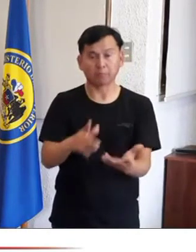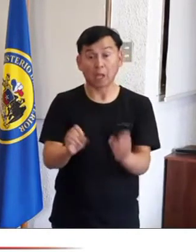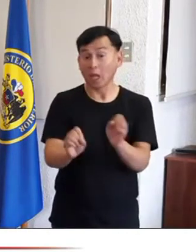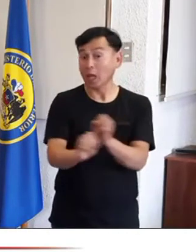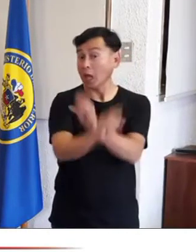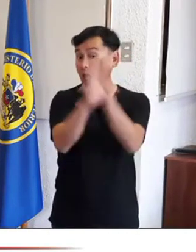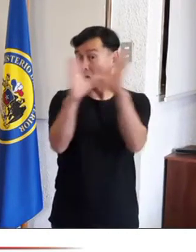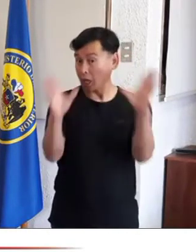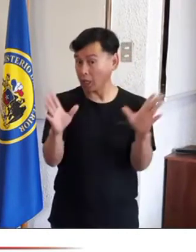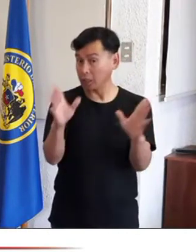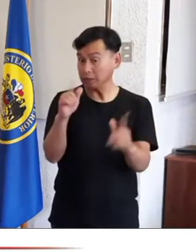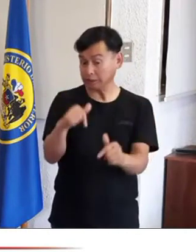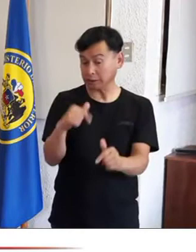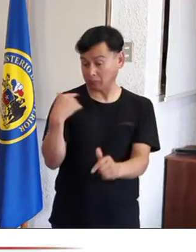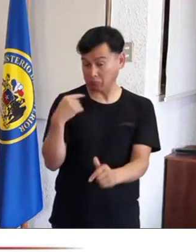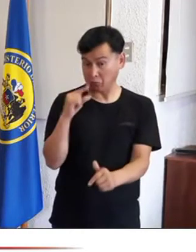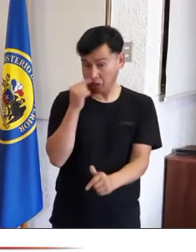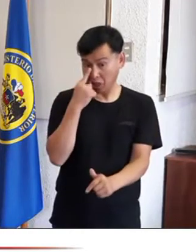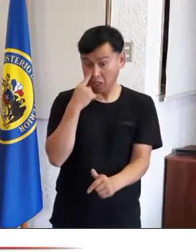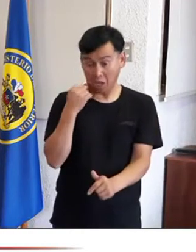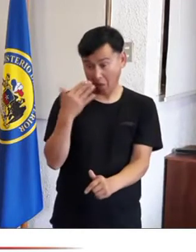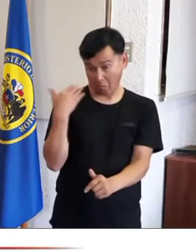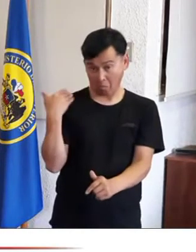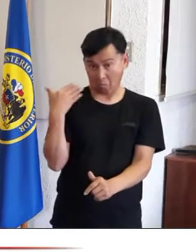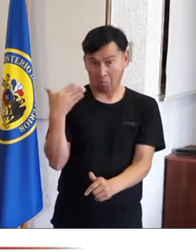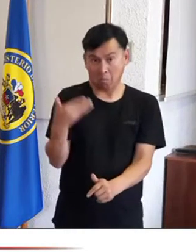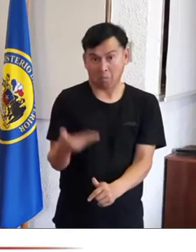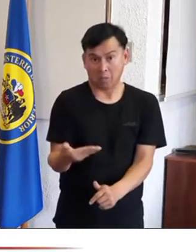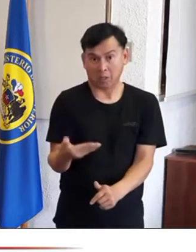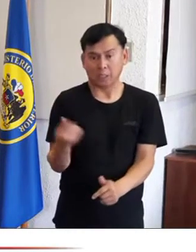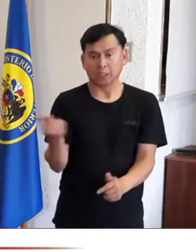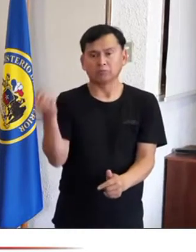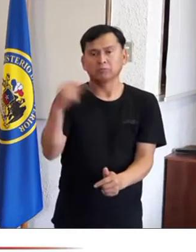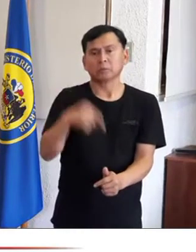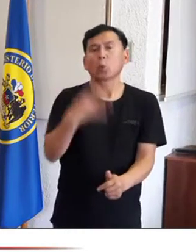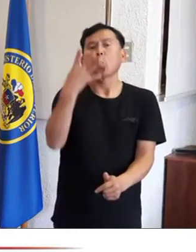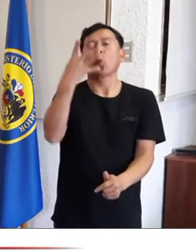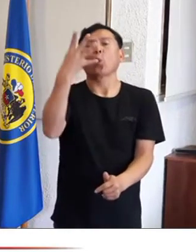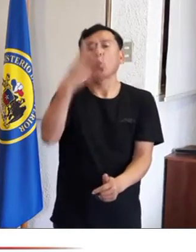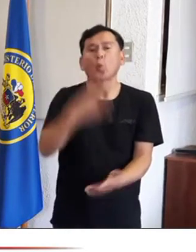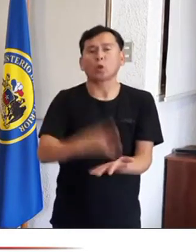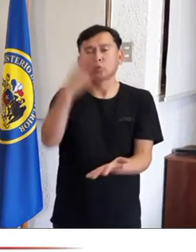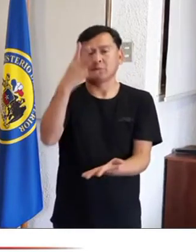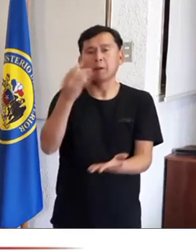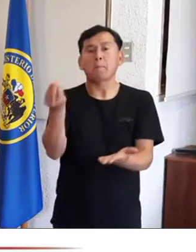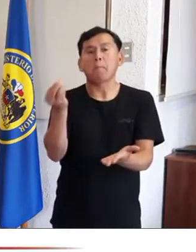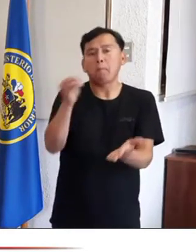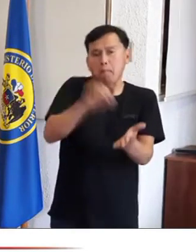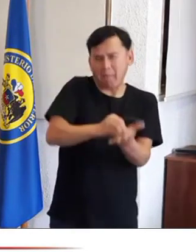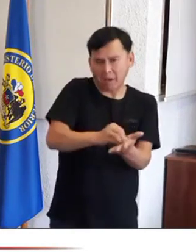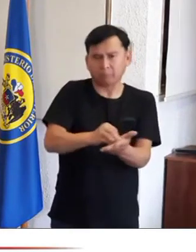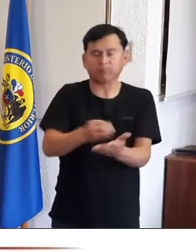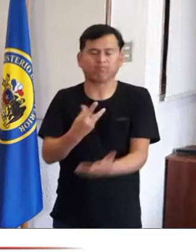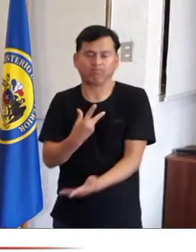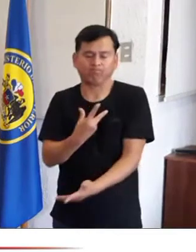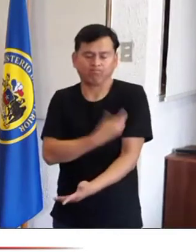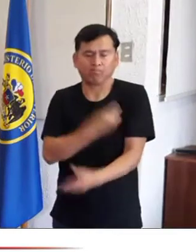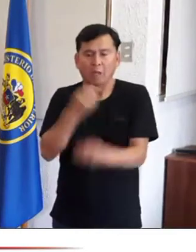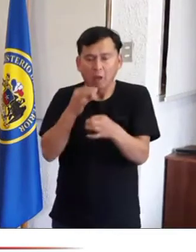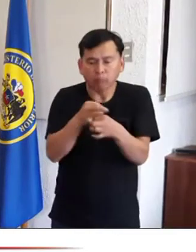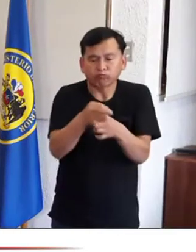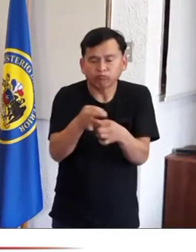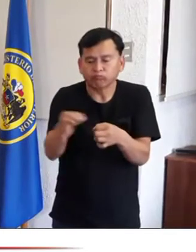que durante estos días, como lo avisamos, llegan a la región 4.000 dosis más para ser distribuidas en toda la